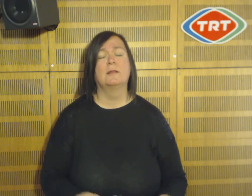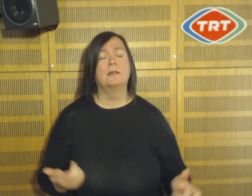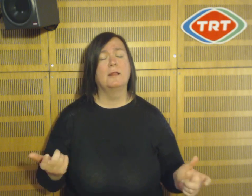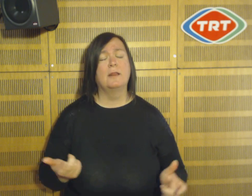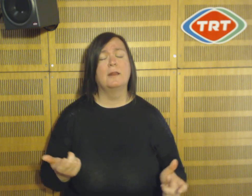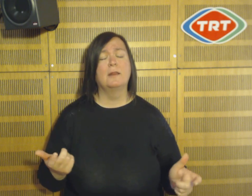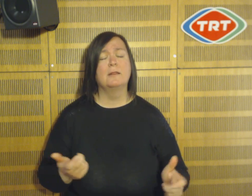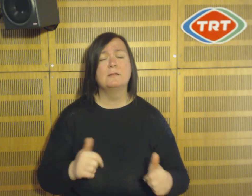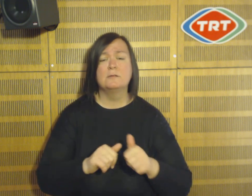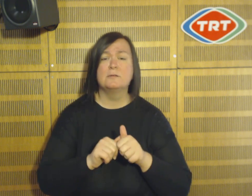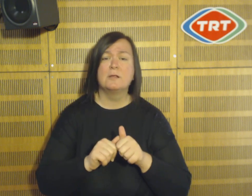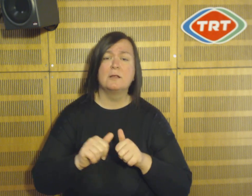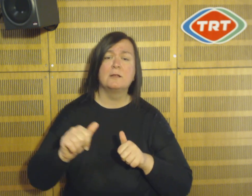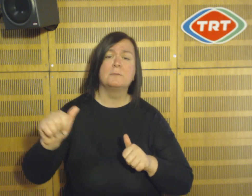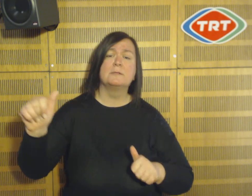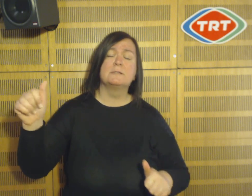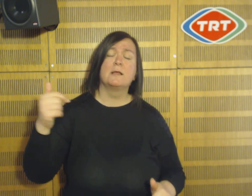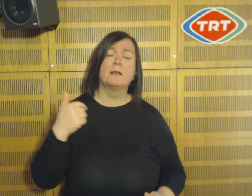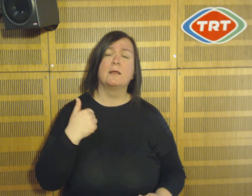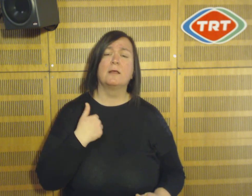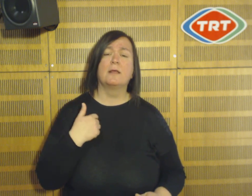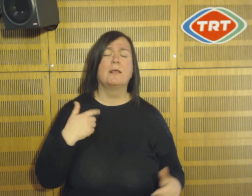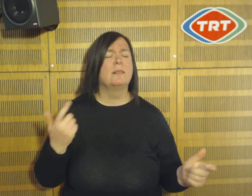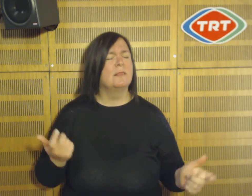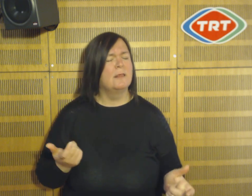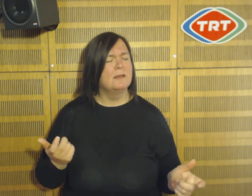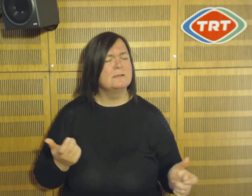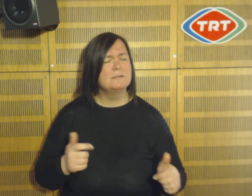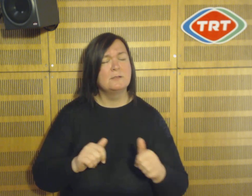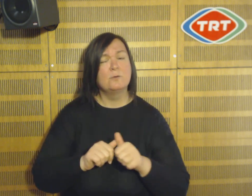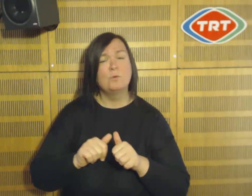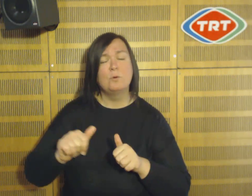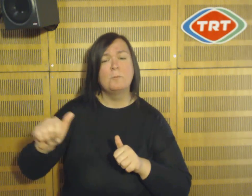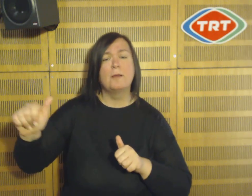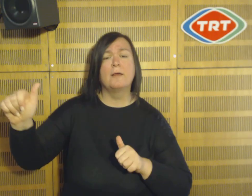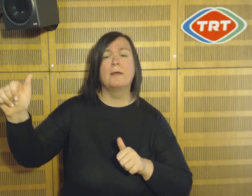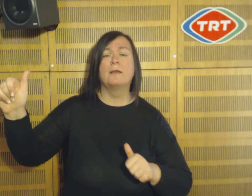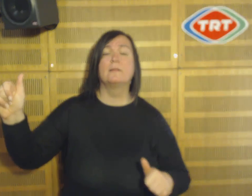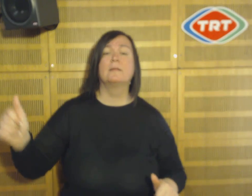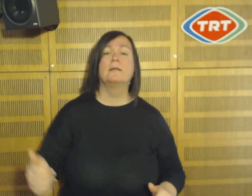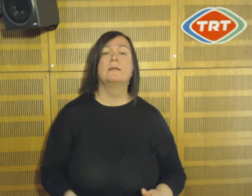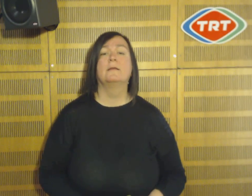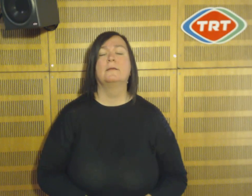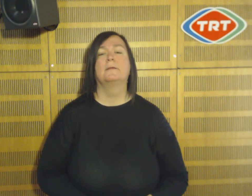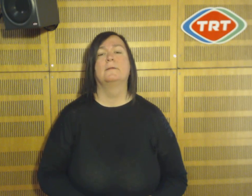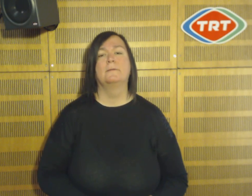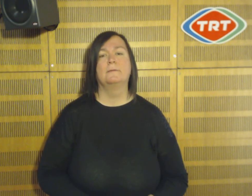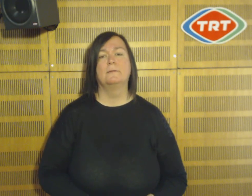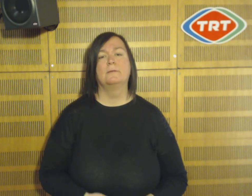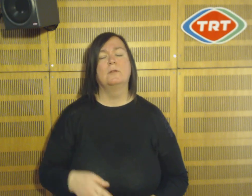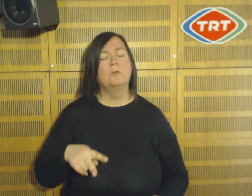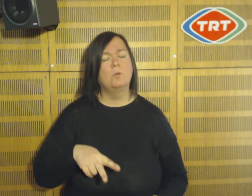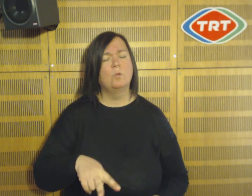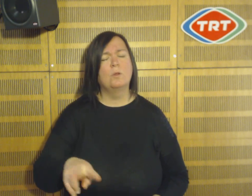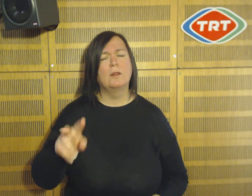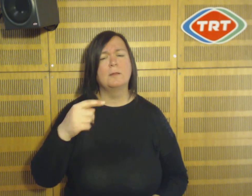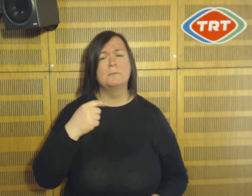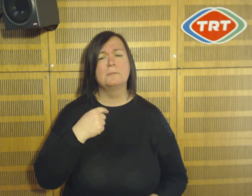neresi Sıla bize Neresi gurbet Yollar bize